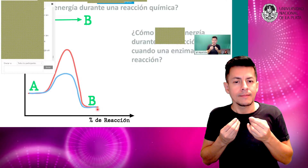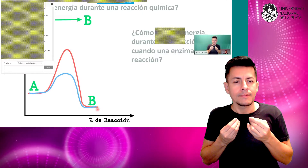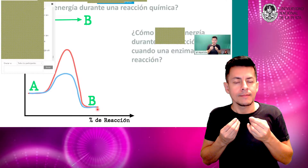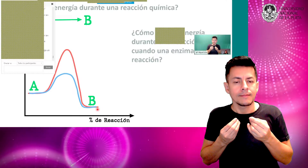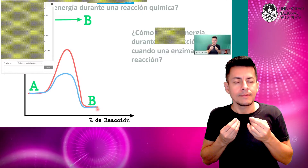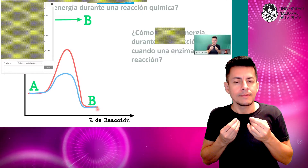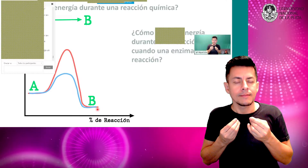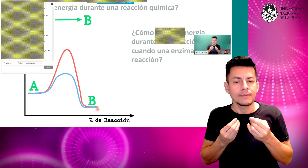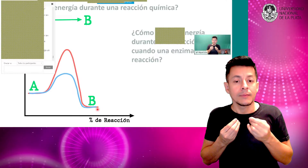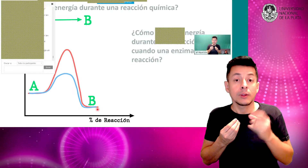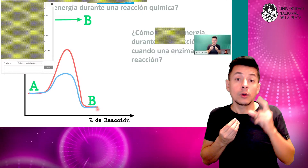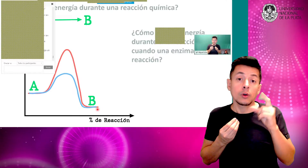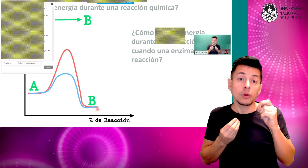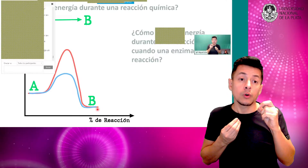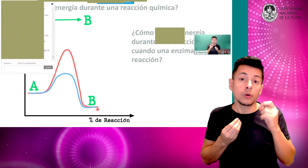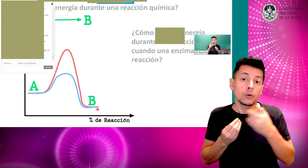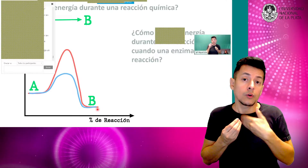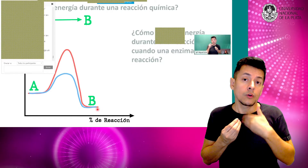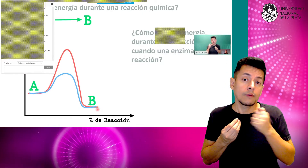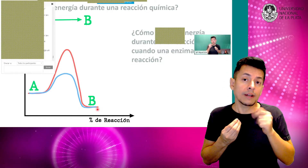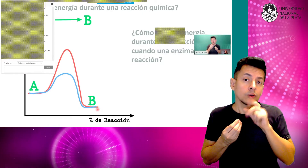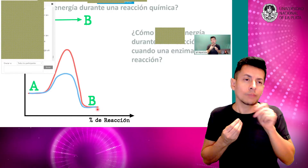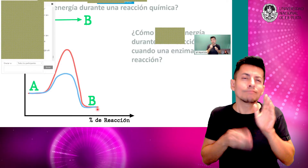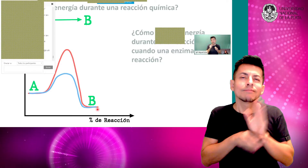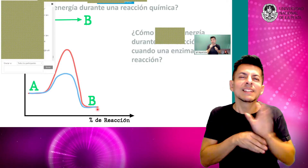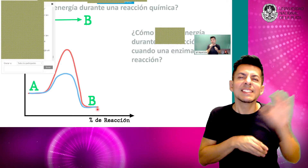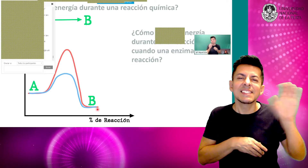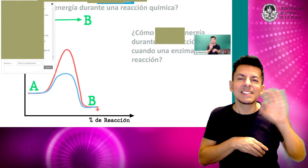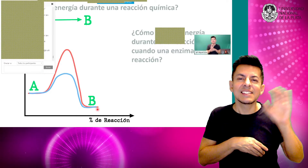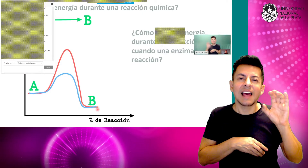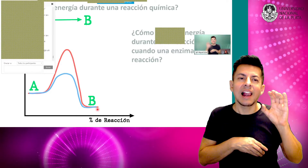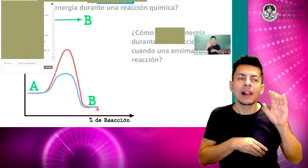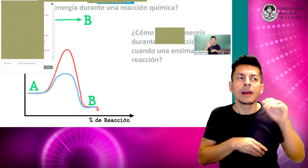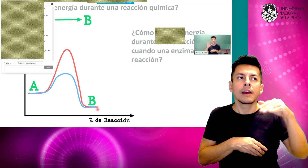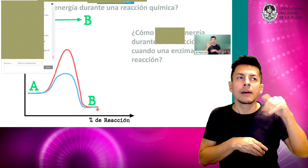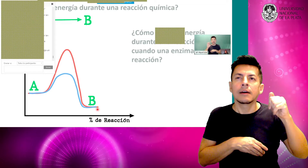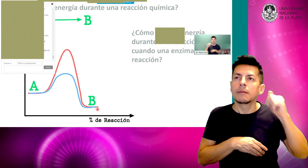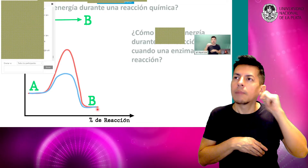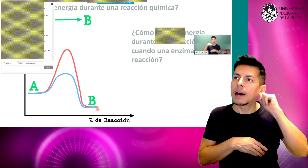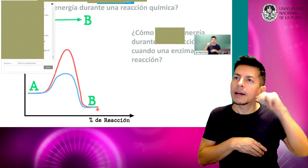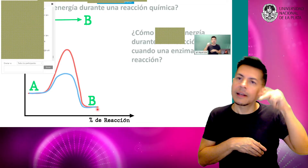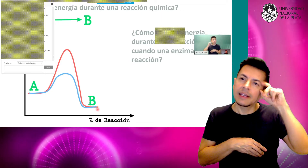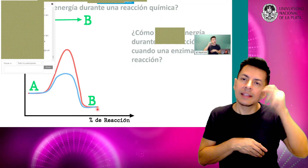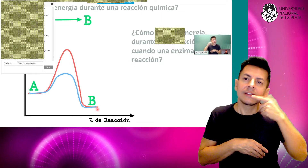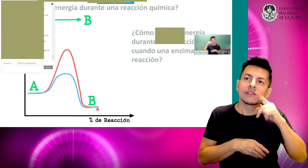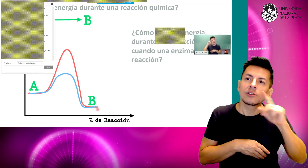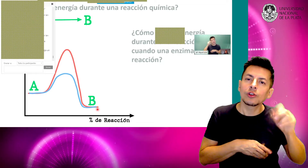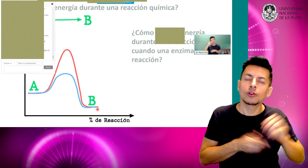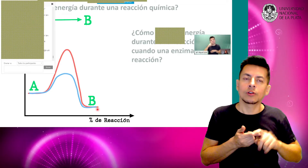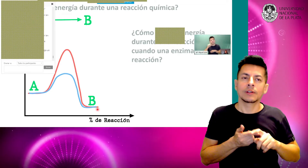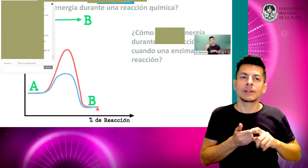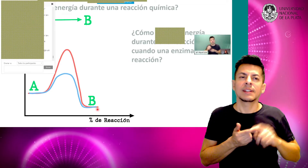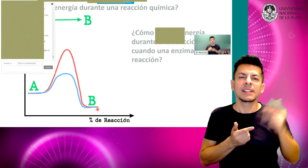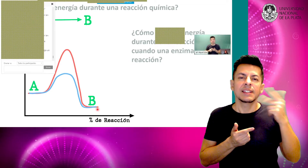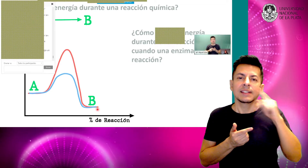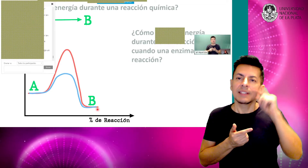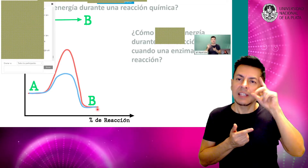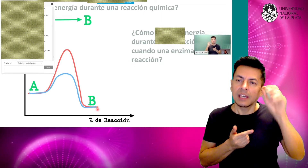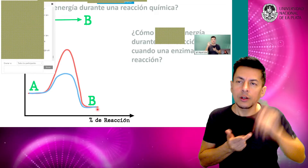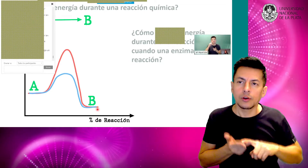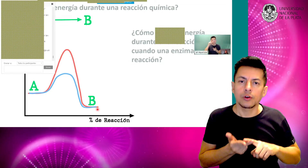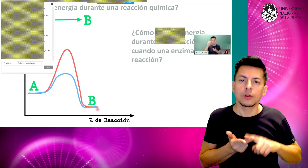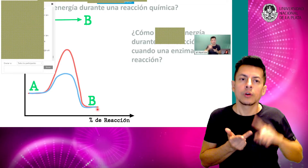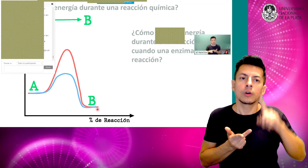los cofactores, ¿sí? Las sales que vimos, por ejemplo, el magnesio, el hierro, los iones metálicos que ayudan a que funcionen las enzimas, o